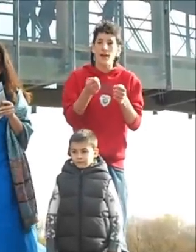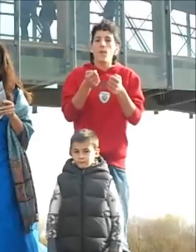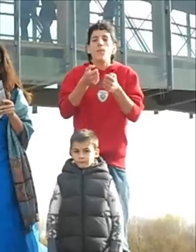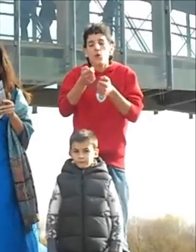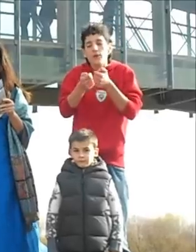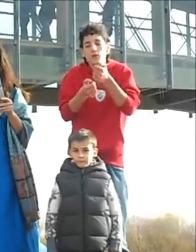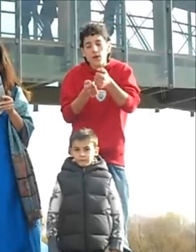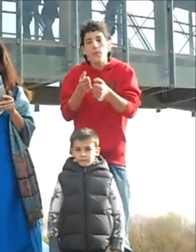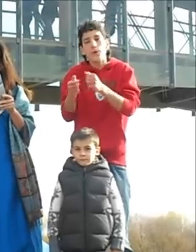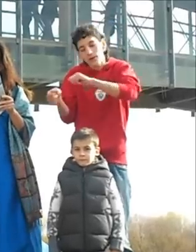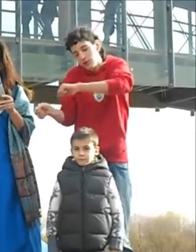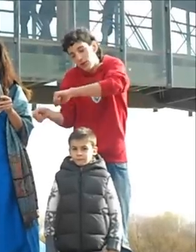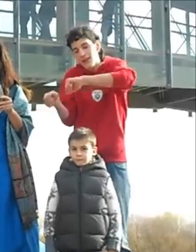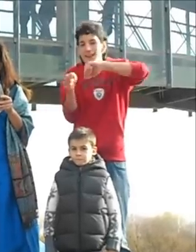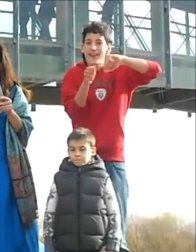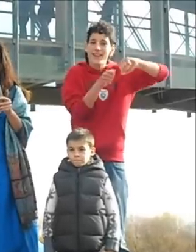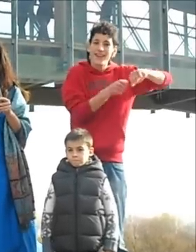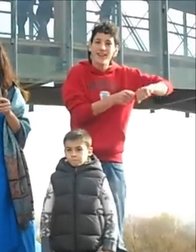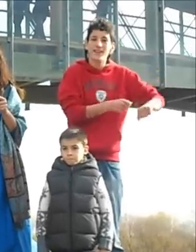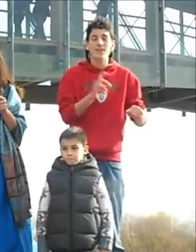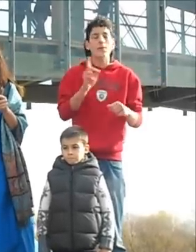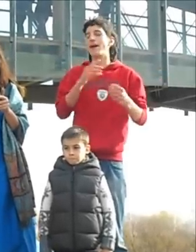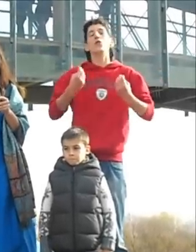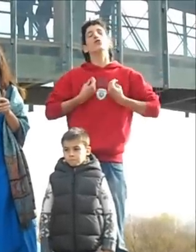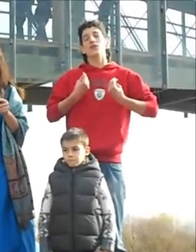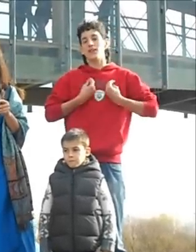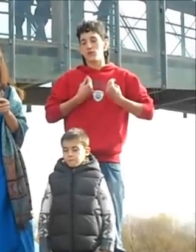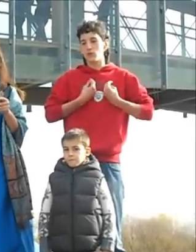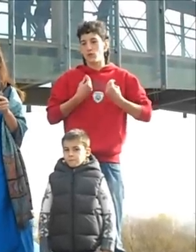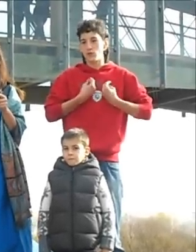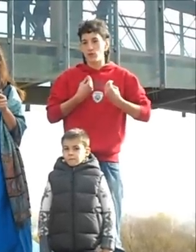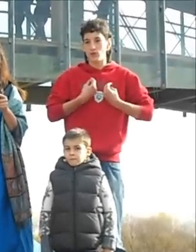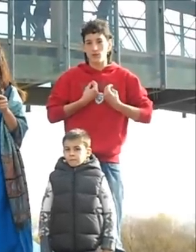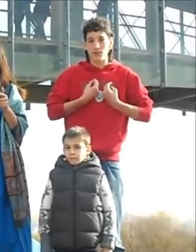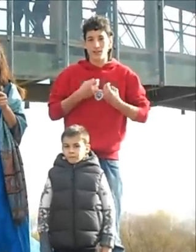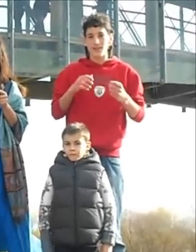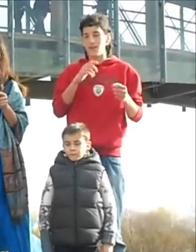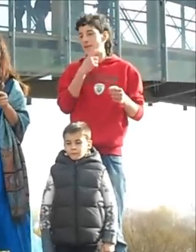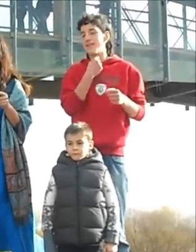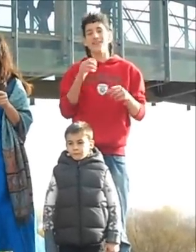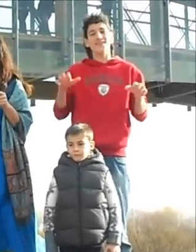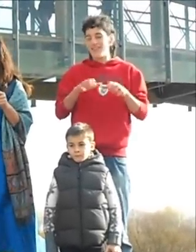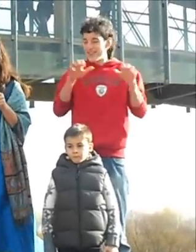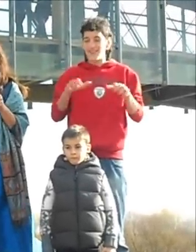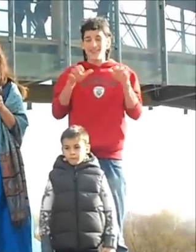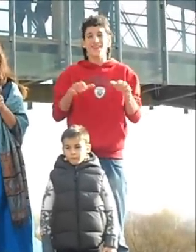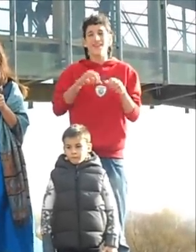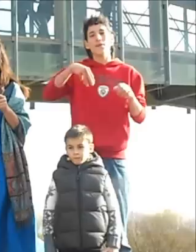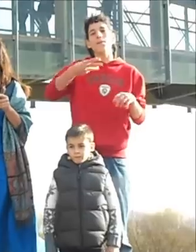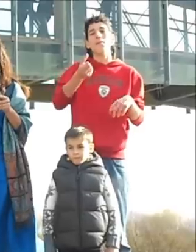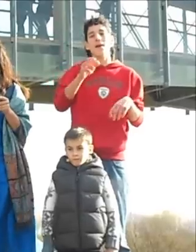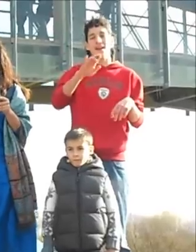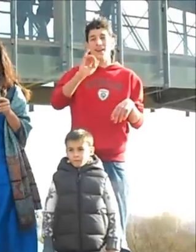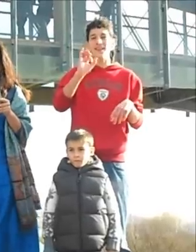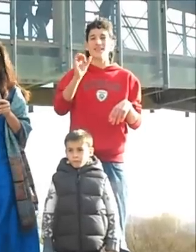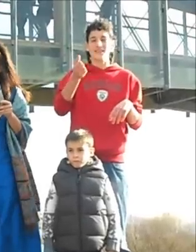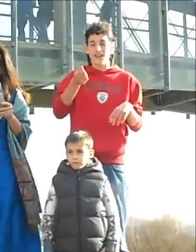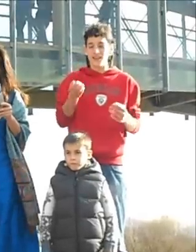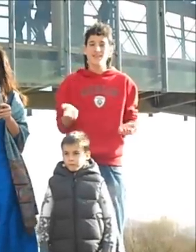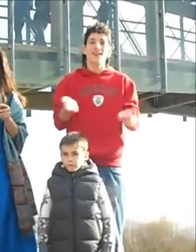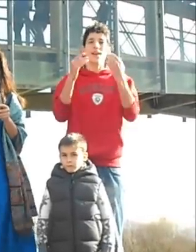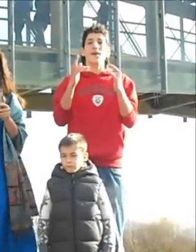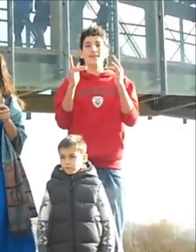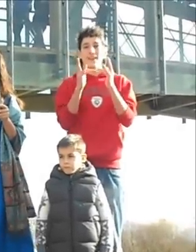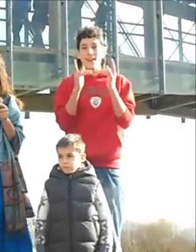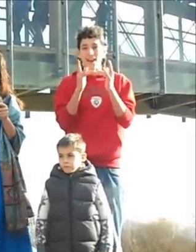Astiro kenduko dio izara, izutu ez dadin. Barregura itzela dauka Marisa hielak, oetik